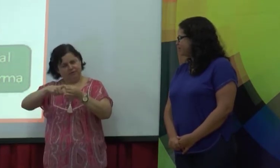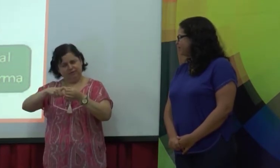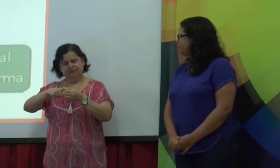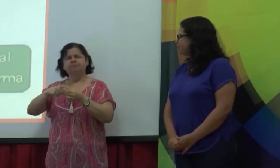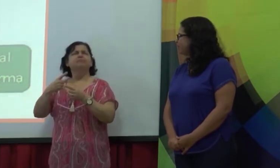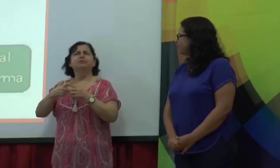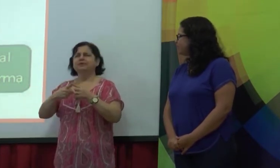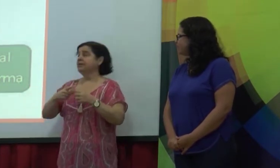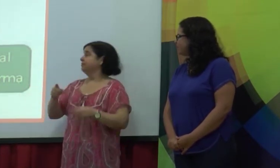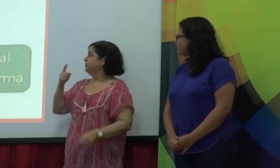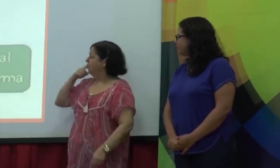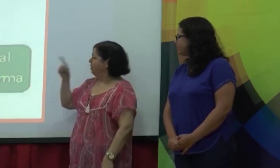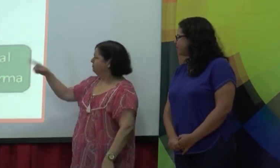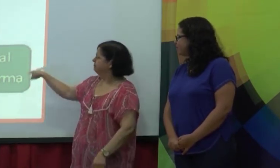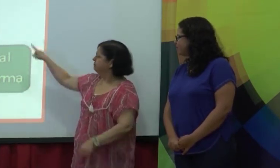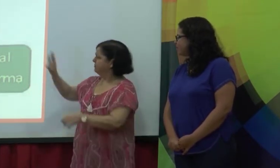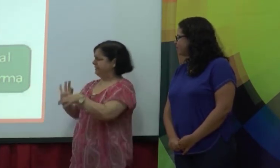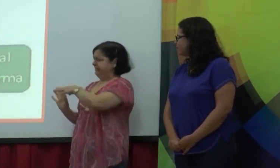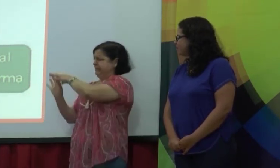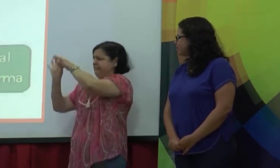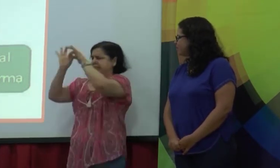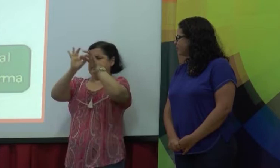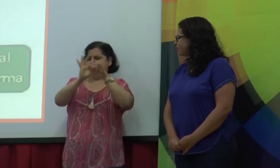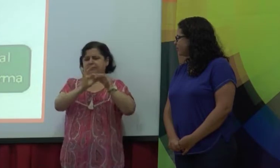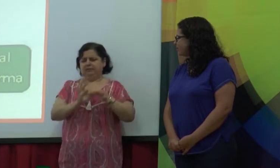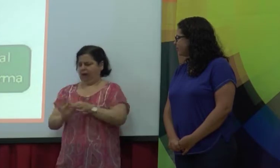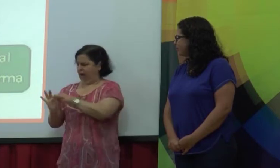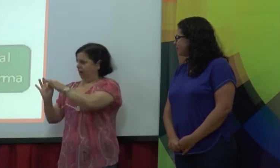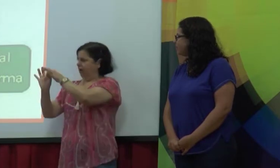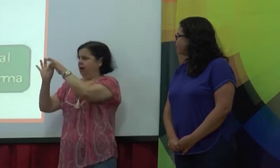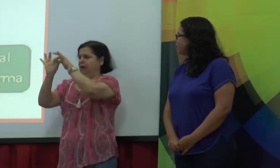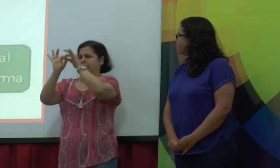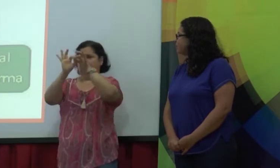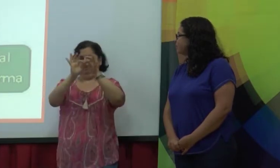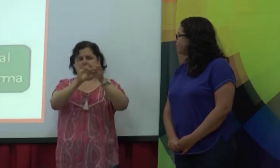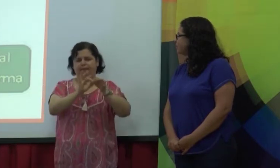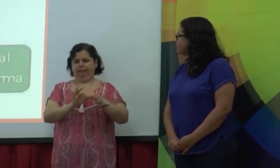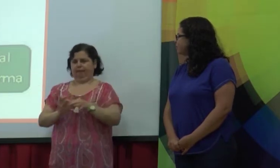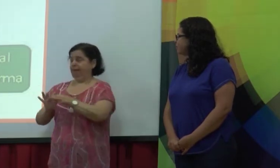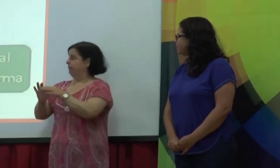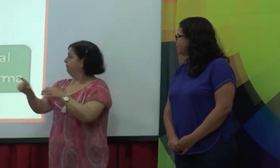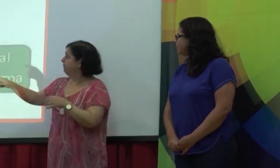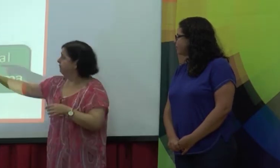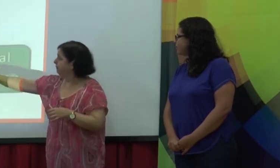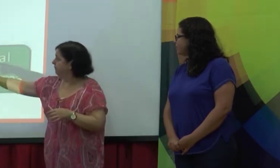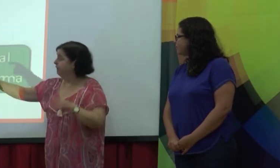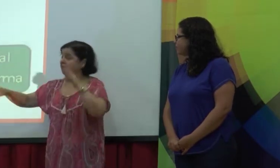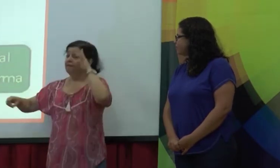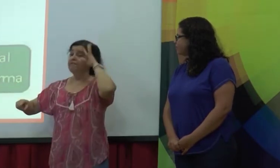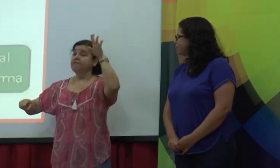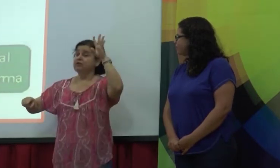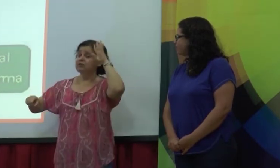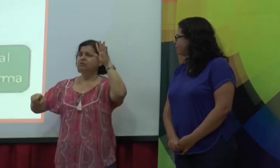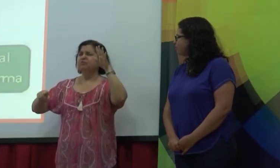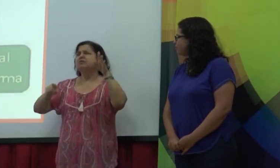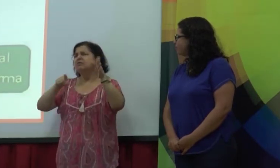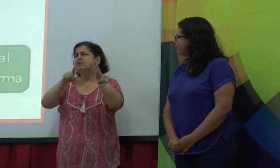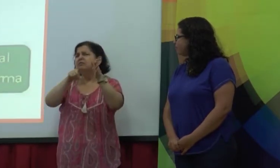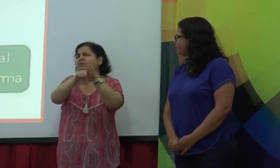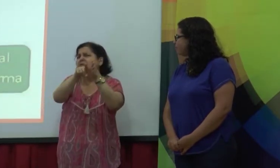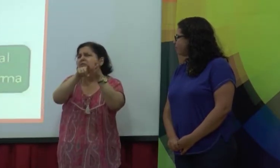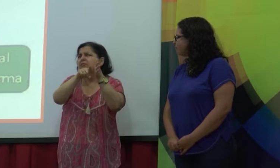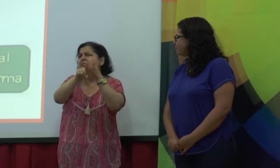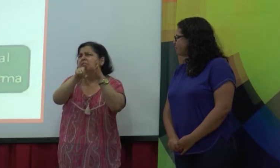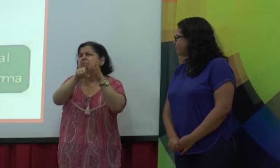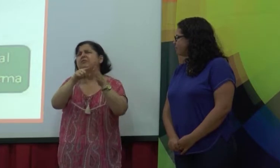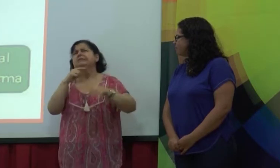ao tríplice, o aspecto tríplice, essa união, né, entre esses três aspectos, nós